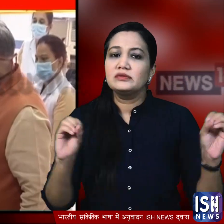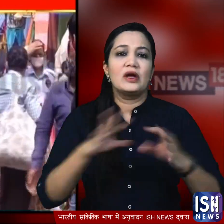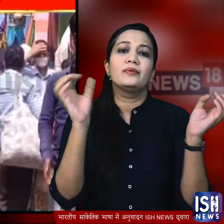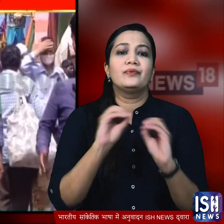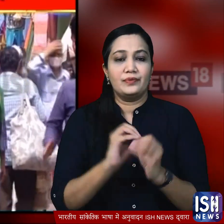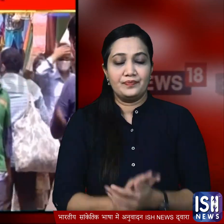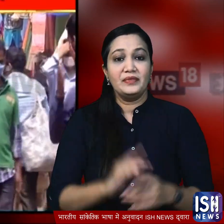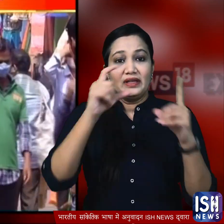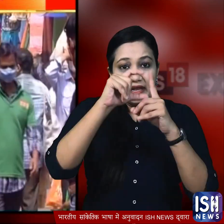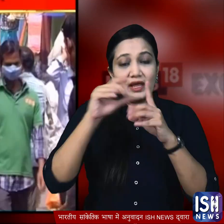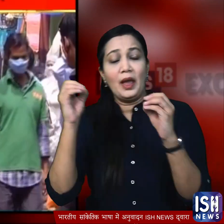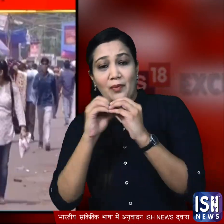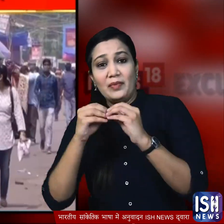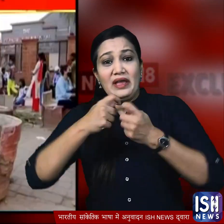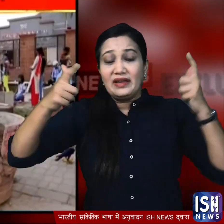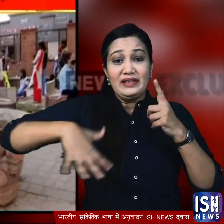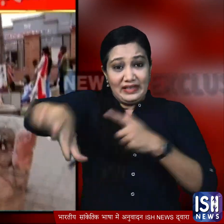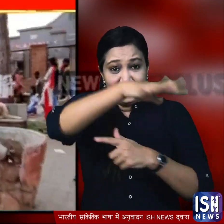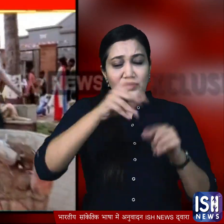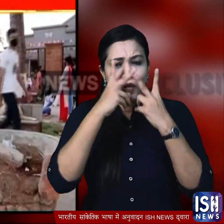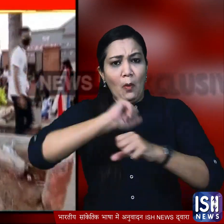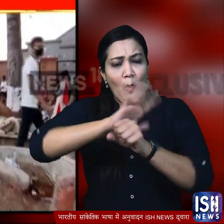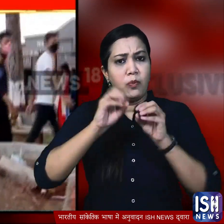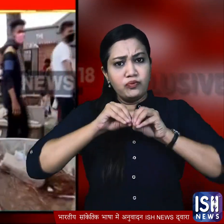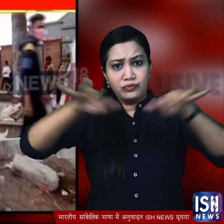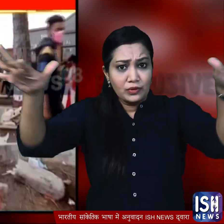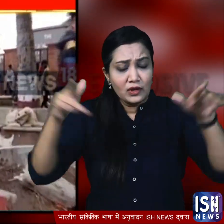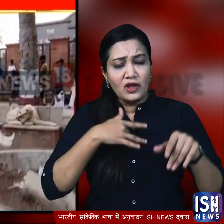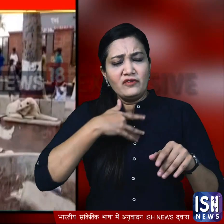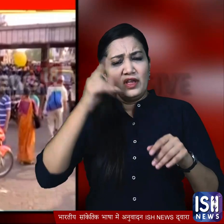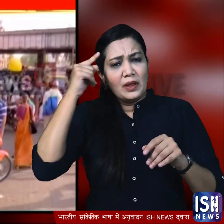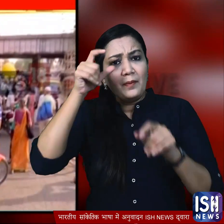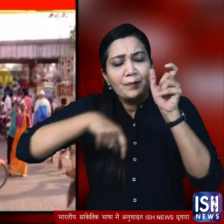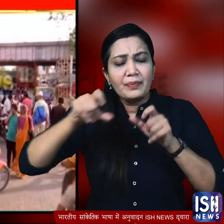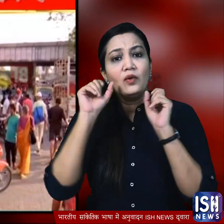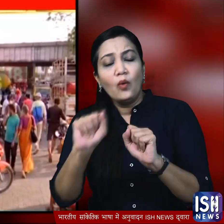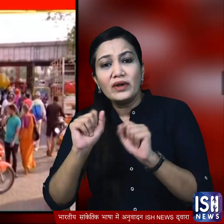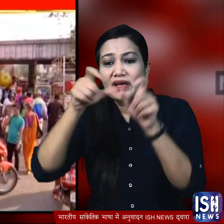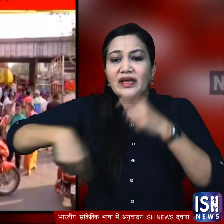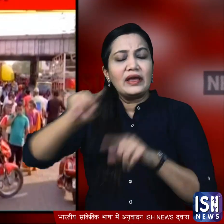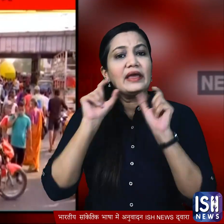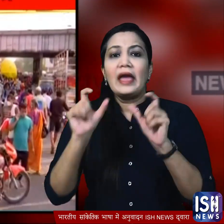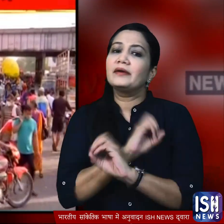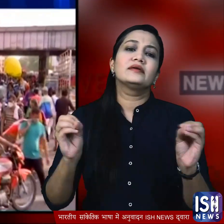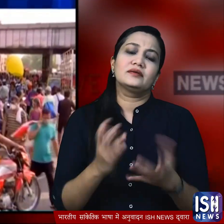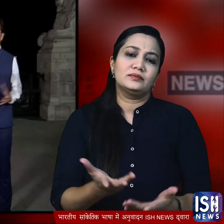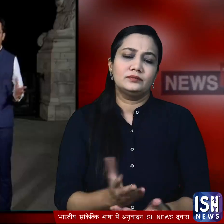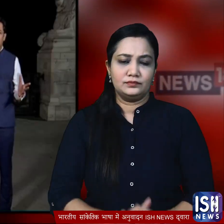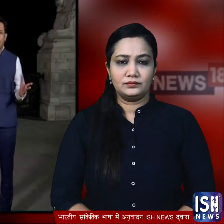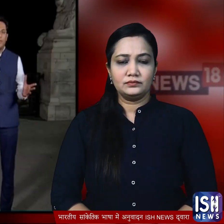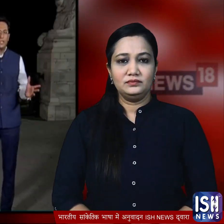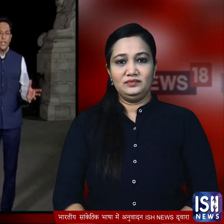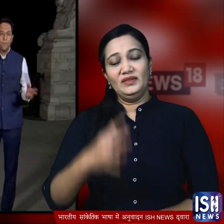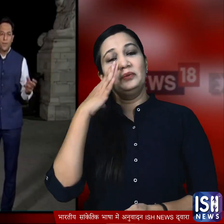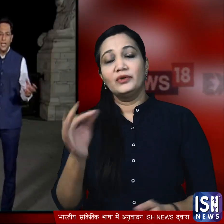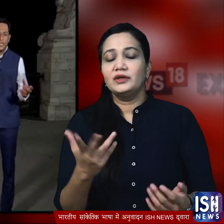जा रही है। दिल्ली और मुंबई के पॉश इलाकों में जिस तरह कोरोना फैल रहा है, उसके पीछे लोगों की बढ़ती लापरवाही को वजह माना जा रहा है। 100